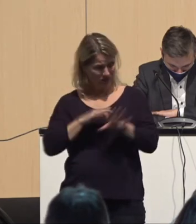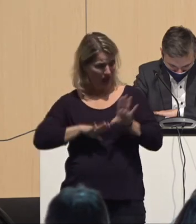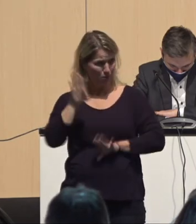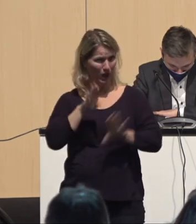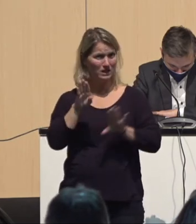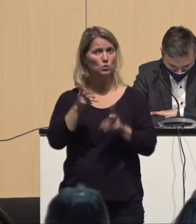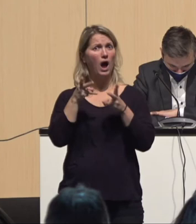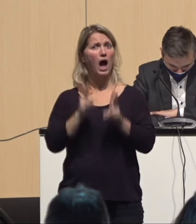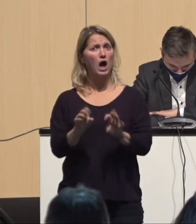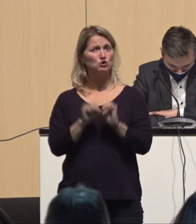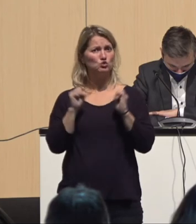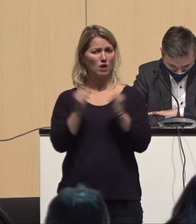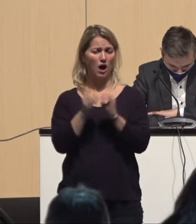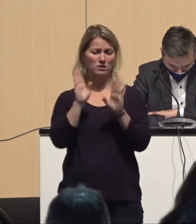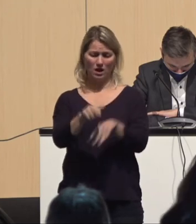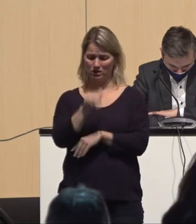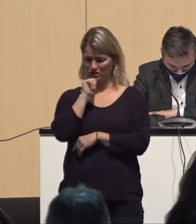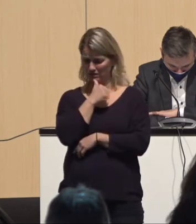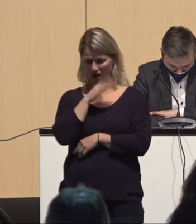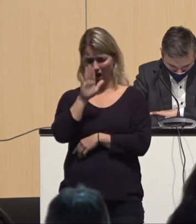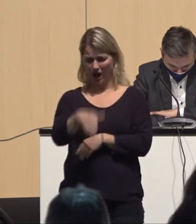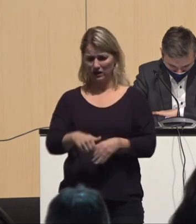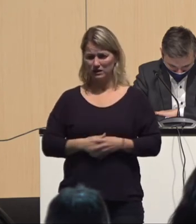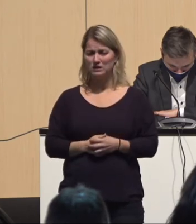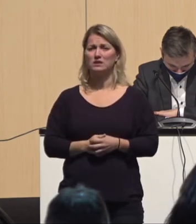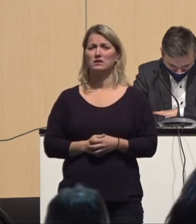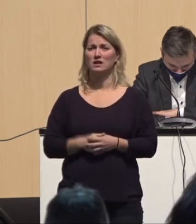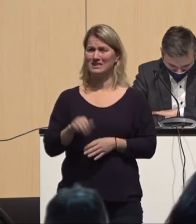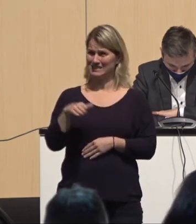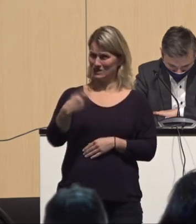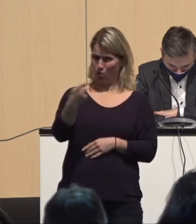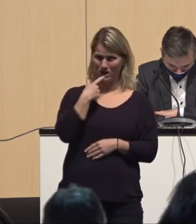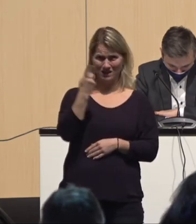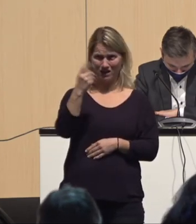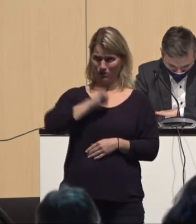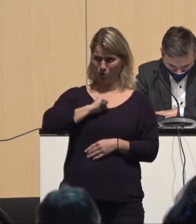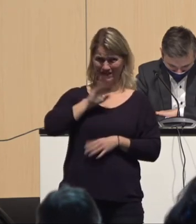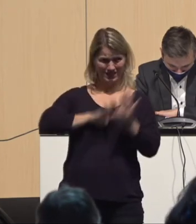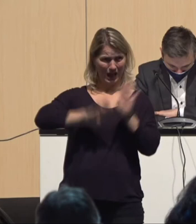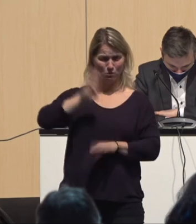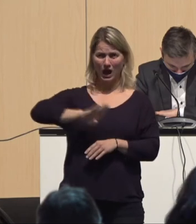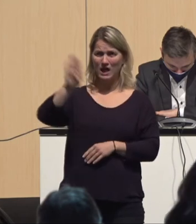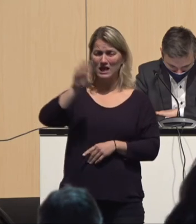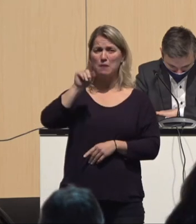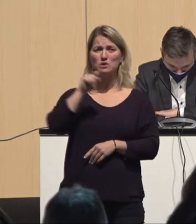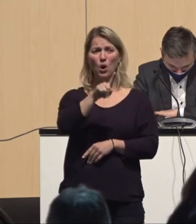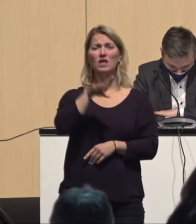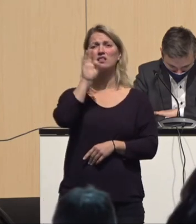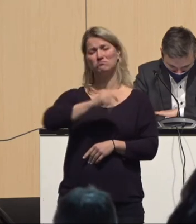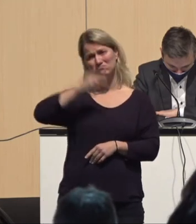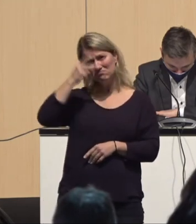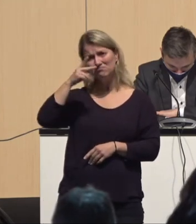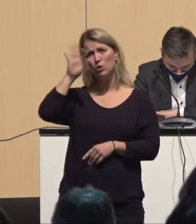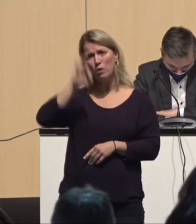das Rechtsstaatlichkeit? Nein, ist es nicht. Wenn Sie das als demokratisch empfinden, dann haben Sie kein Verhältnis zur